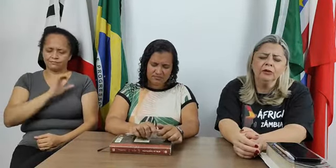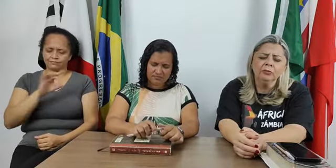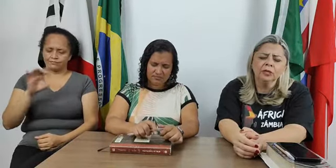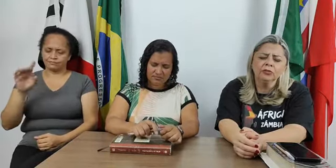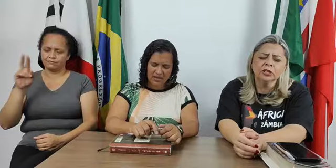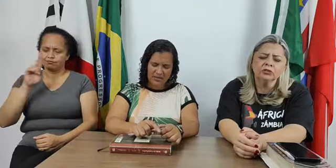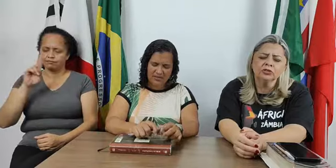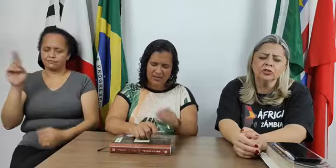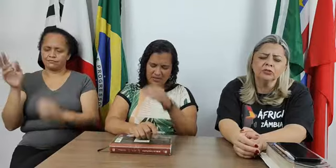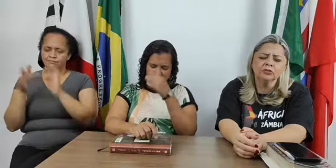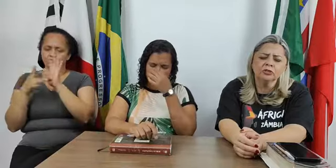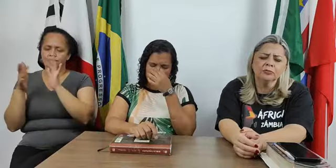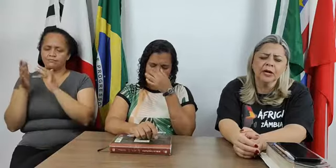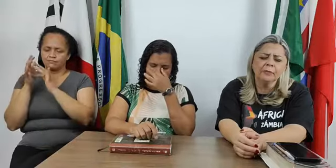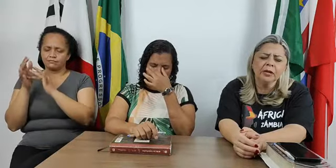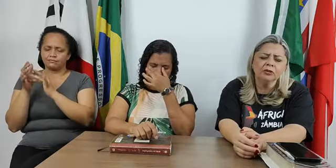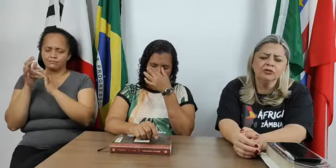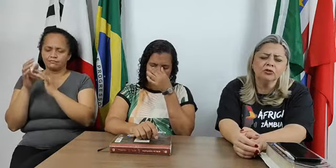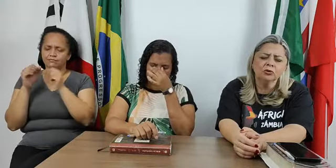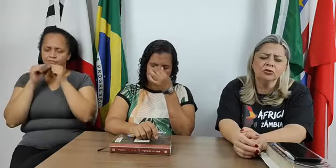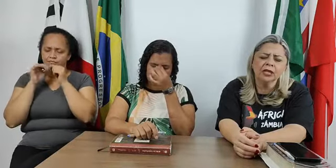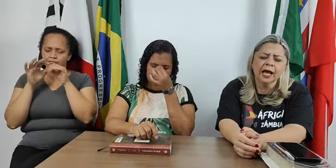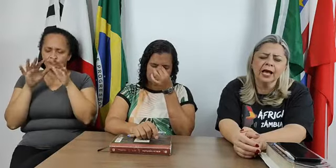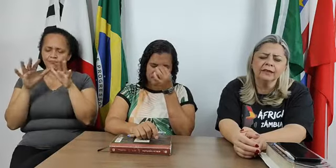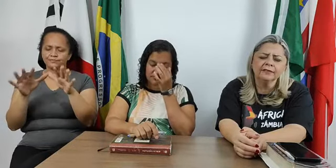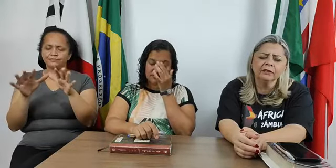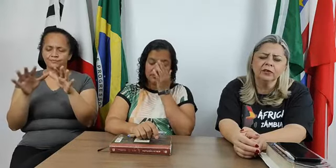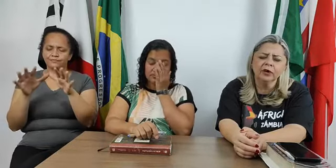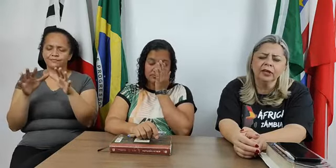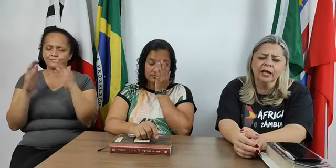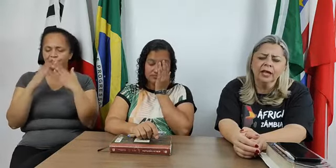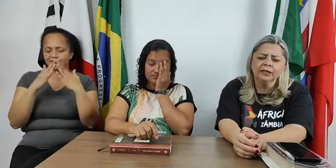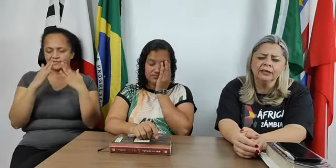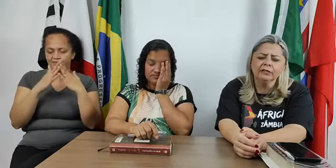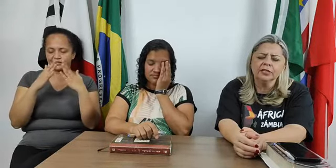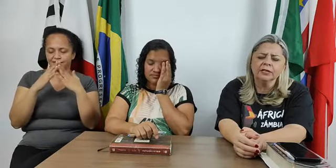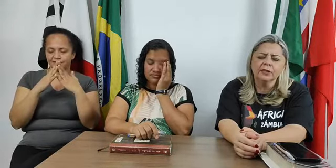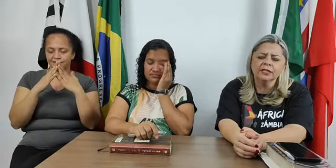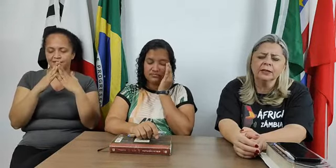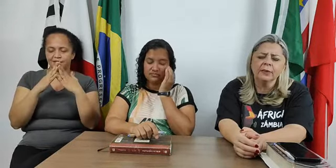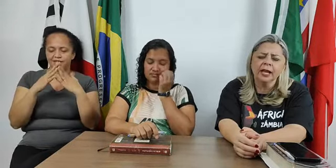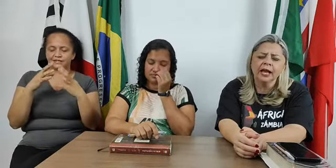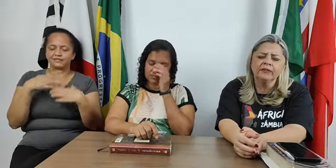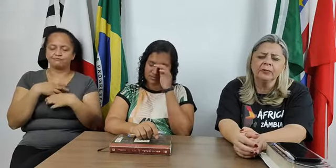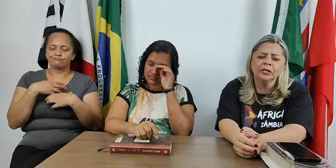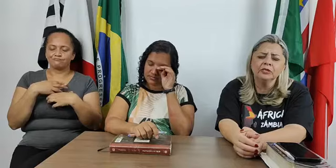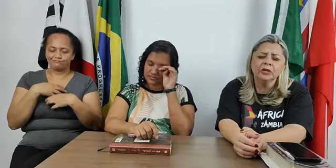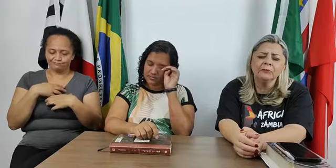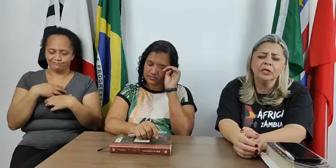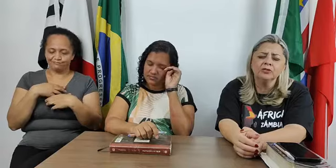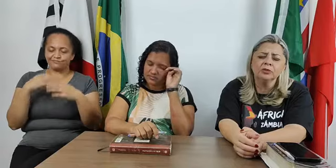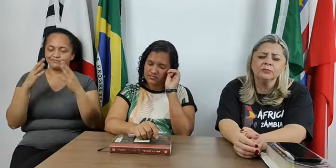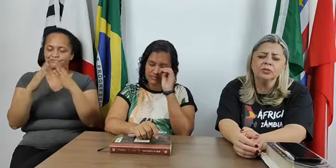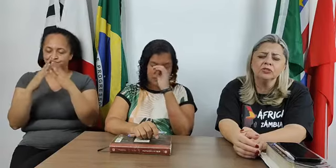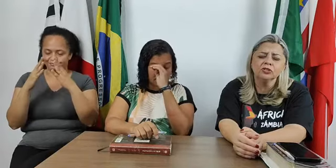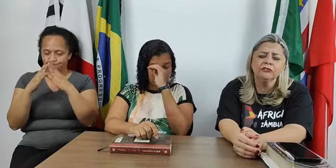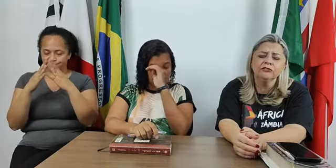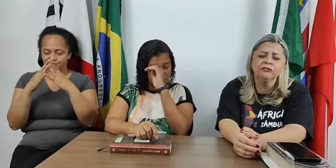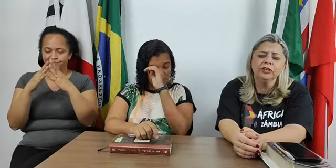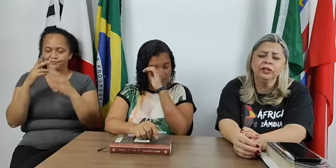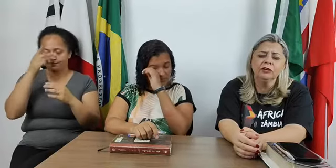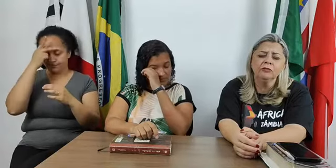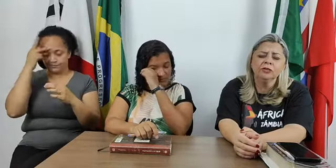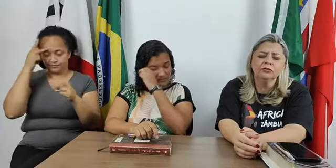Em nome do Senhor Jesus, Pai, abençoa os lares agora que estão recebendo essa palavra. Abençoa as pessoas